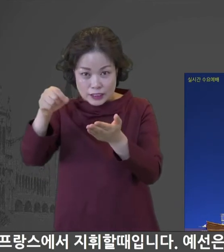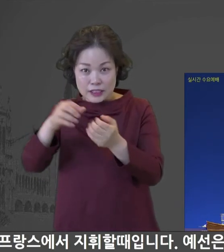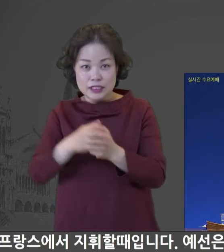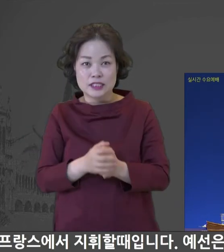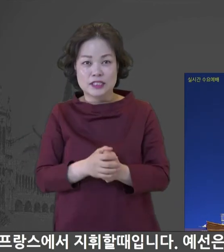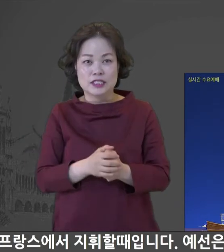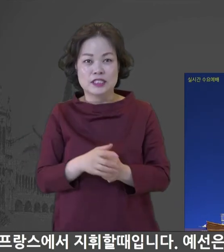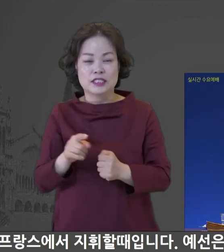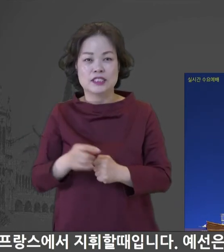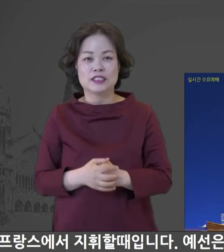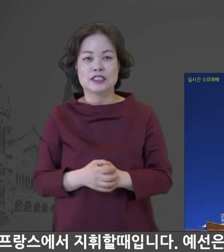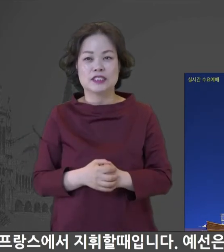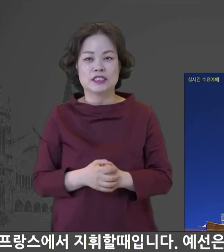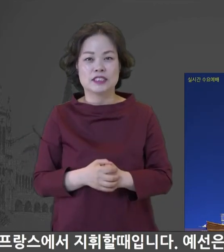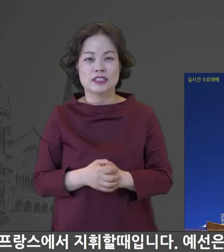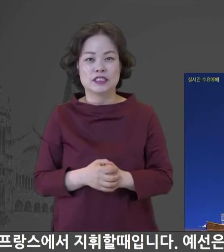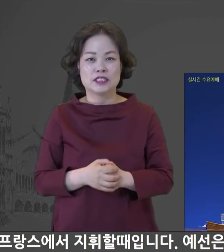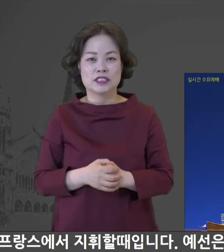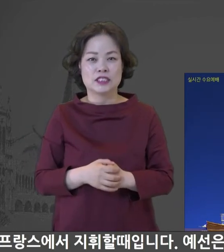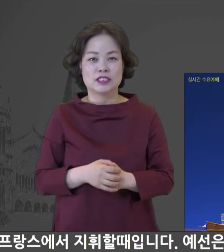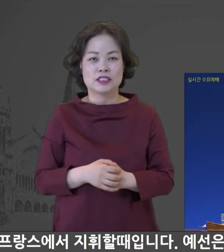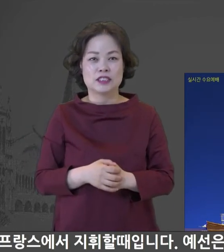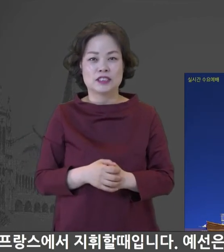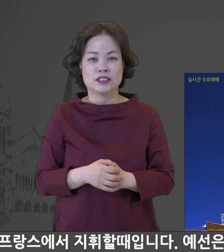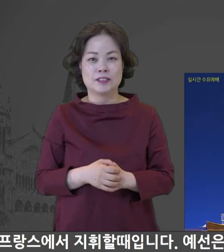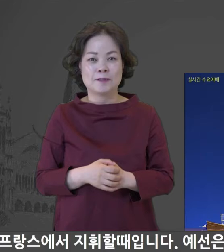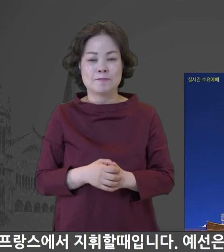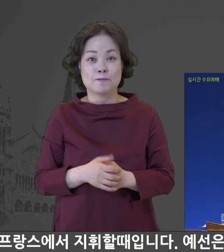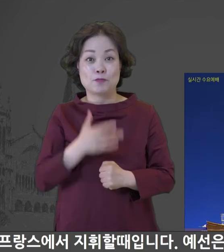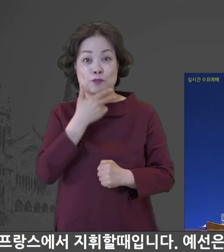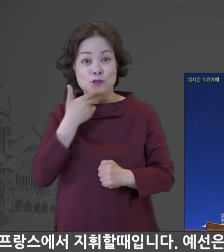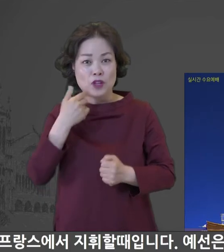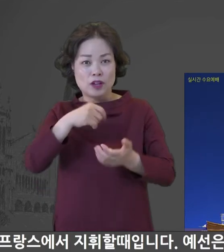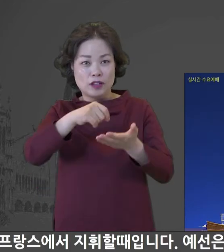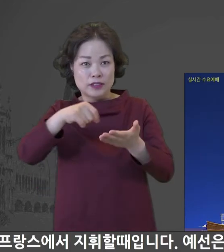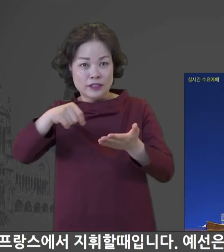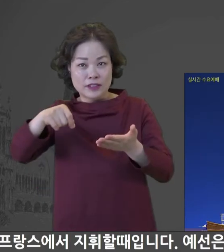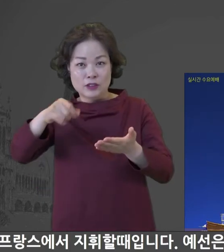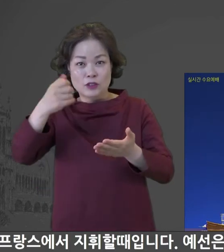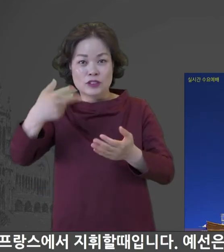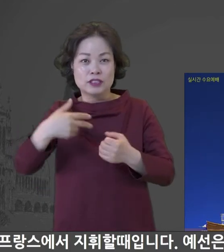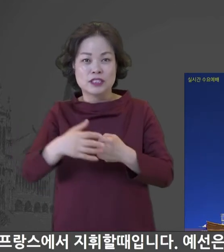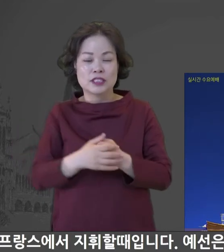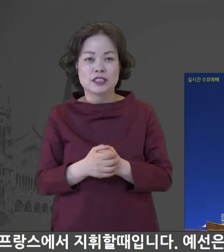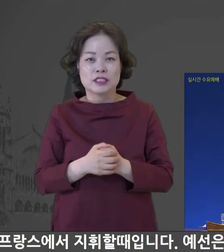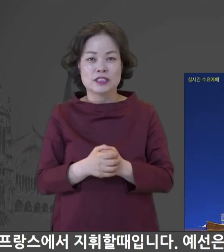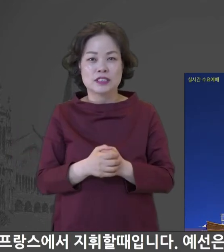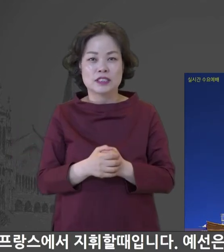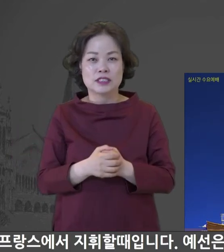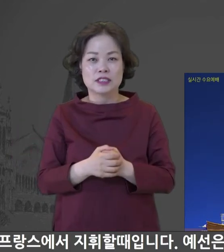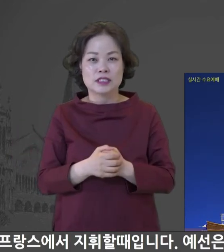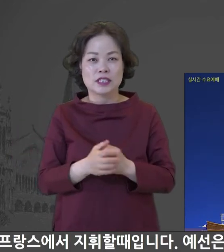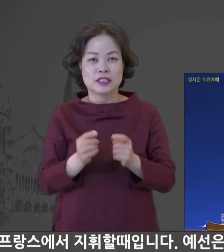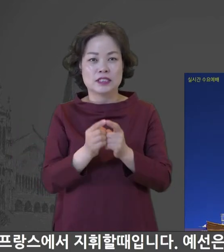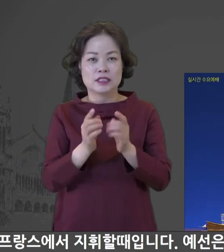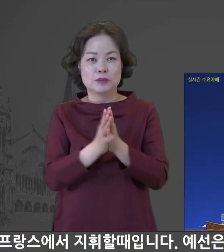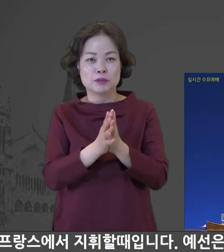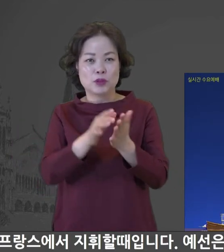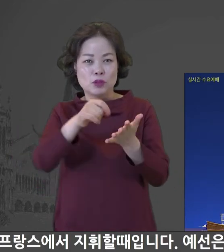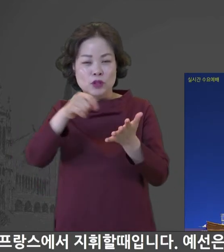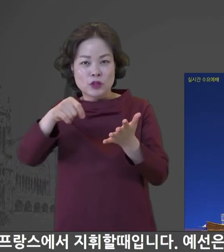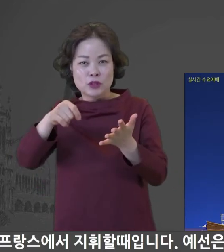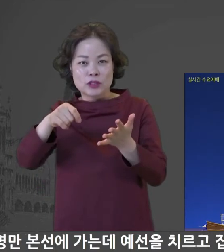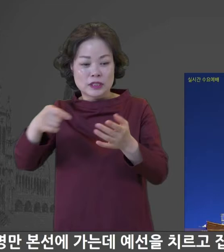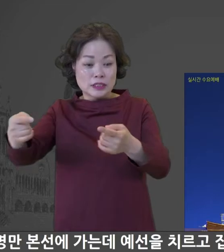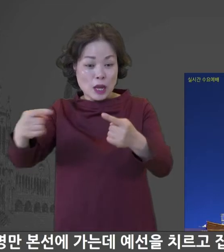must go on. You are young and talented. 그렇게 친필로 써 있는 거예요. 그래서 그